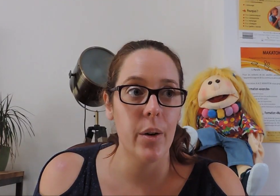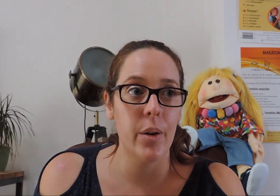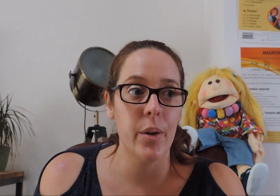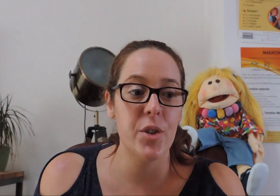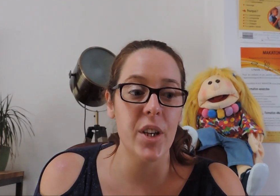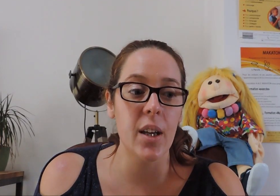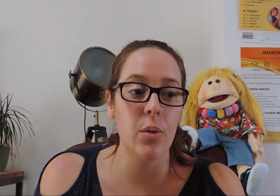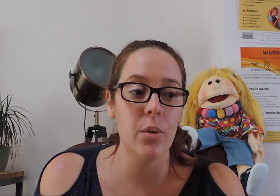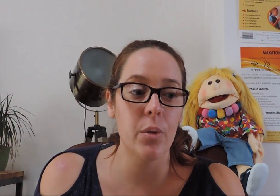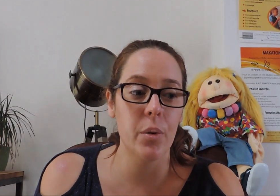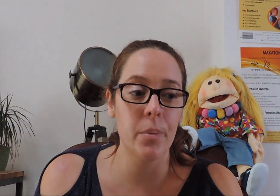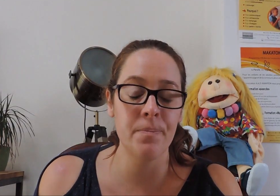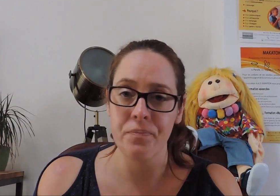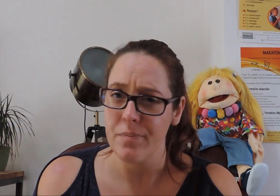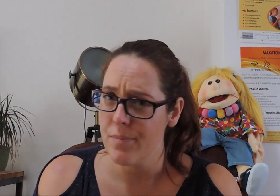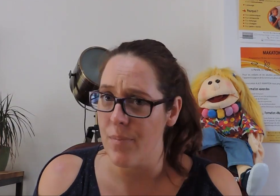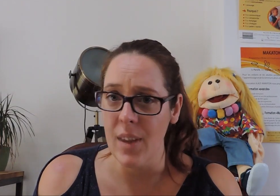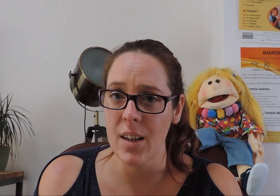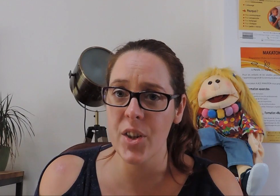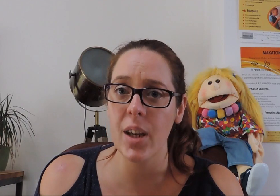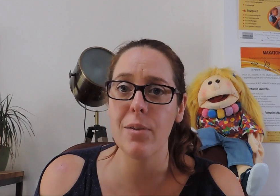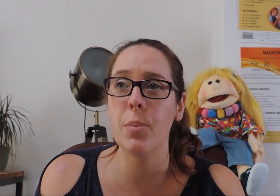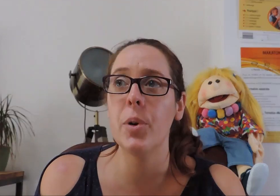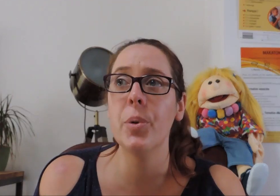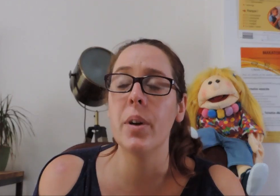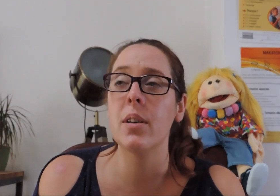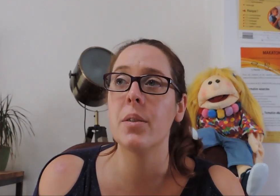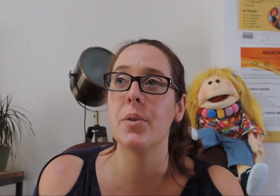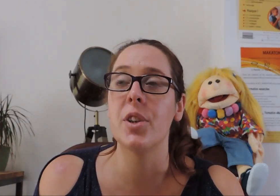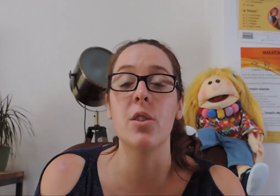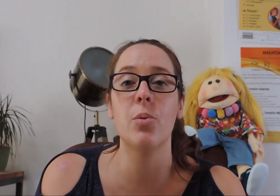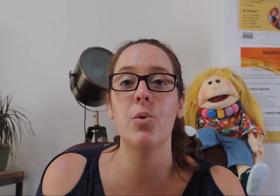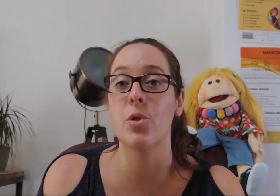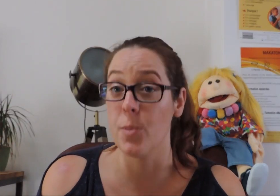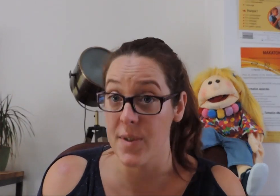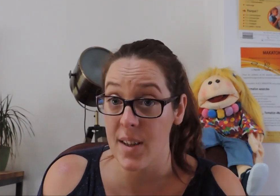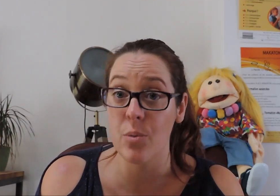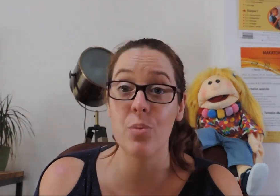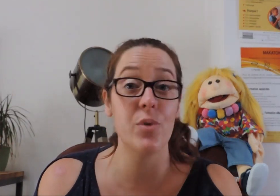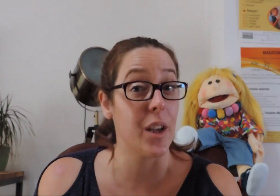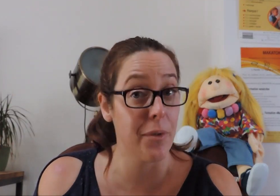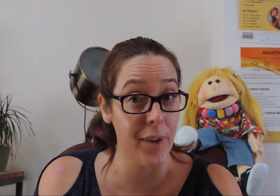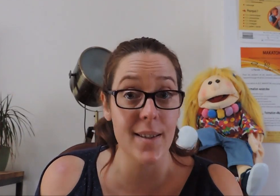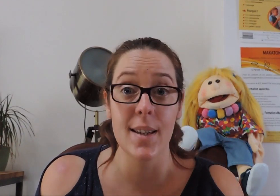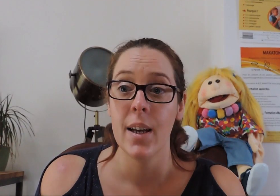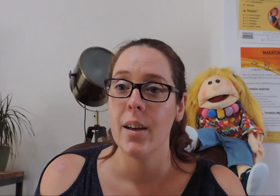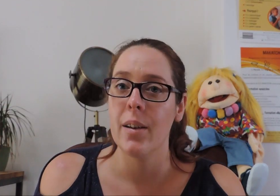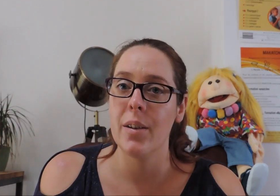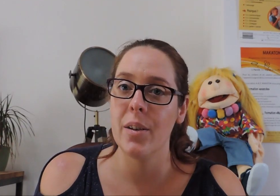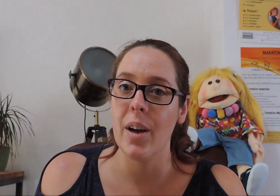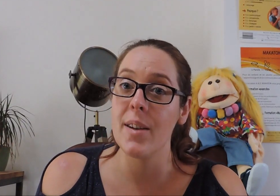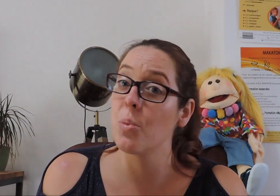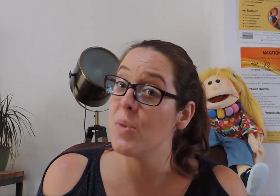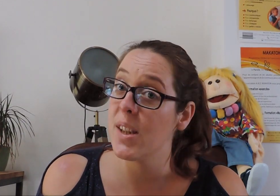euh euh chaque euh chaque événement hein euh chaque changement de saison chaque fête euh euh euh euh d